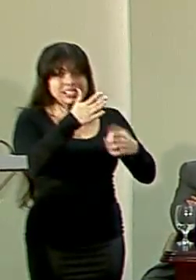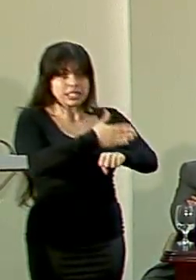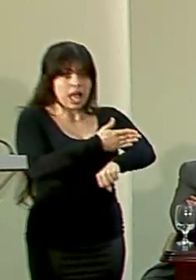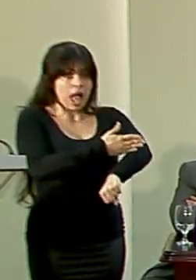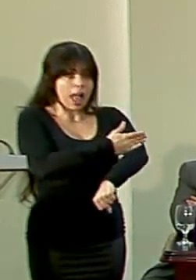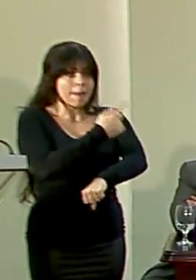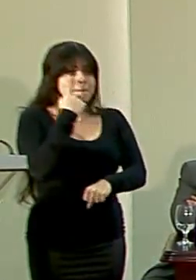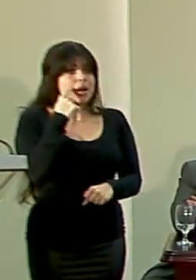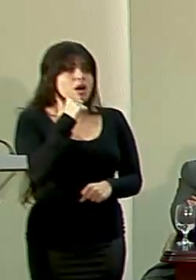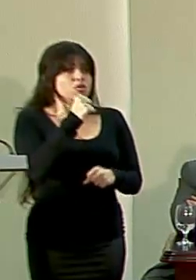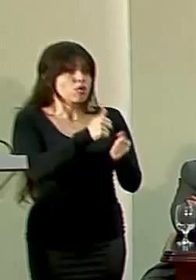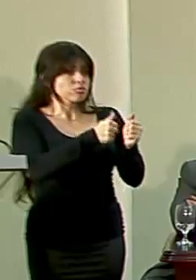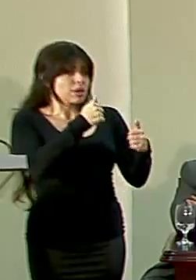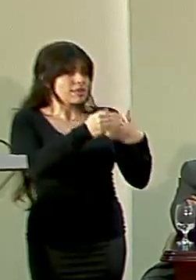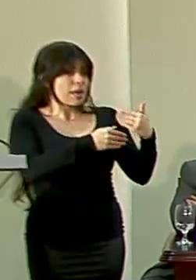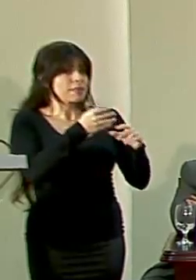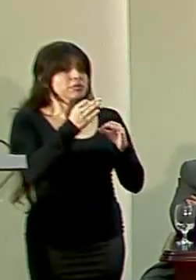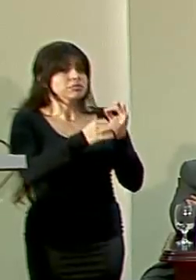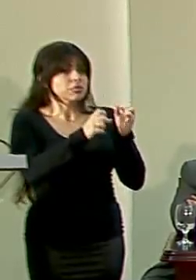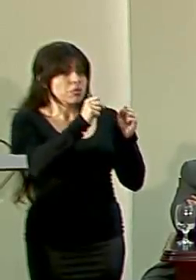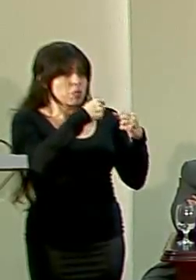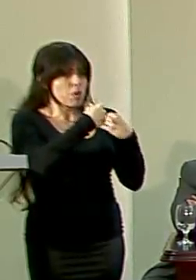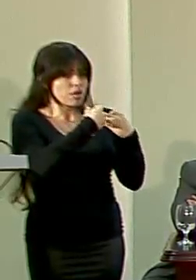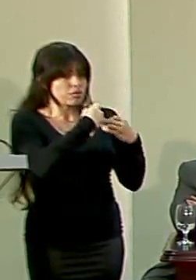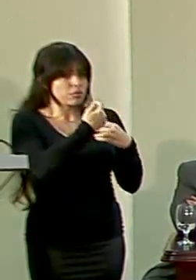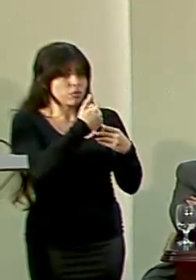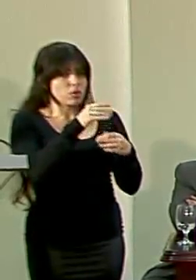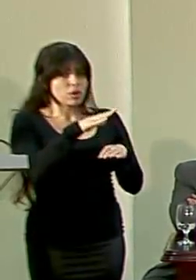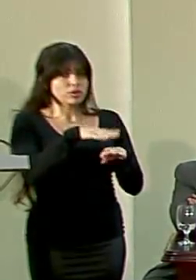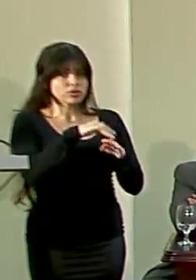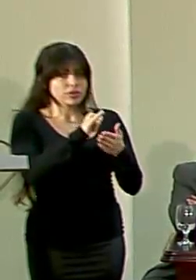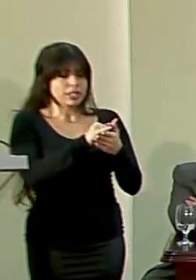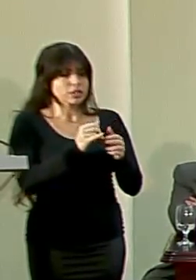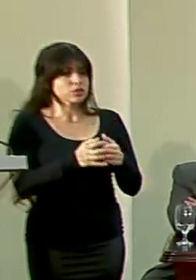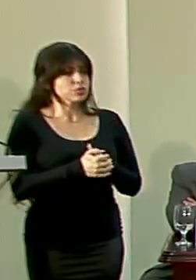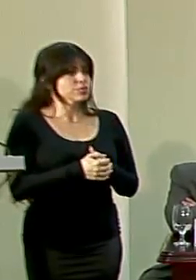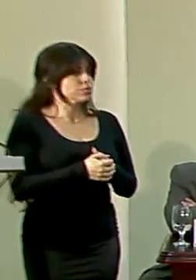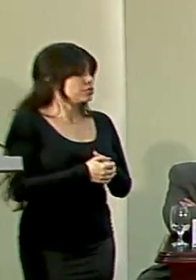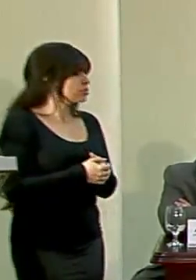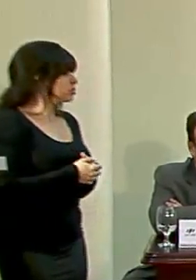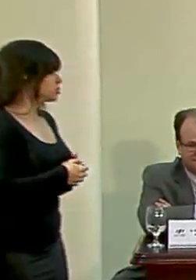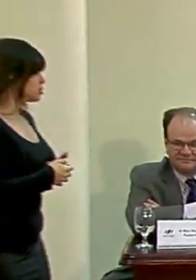no se afecte el trámite? Nada más a ver si me detalla un poco eso, cómo está. Gracias.